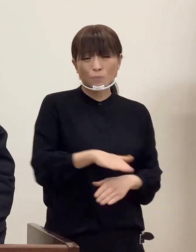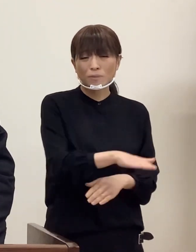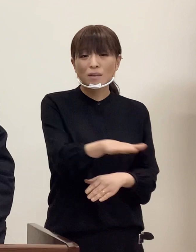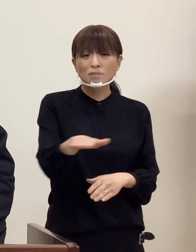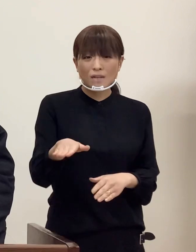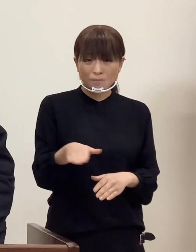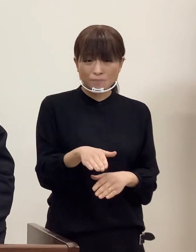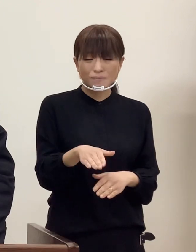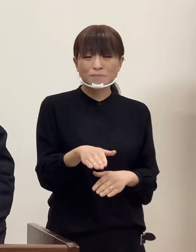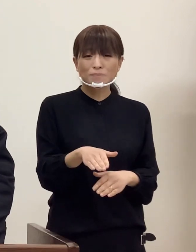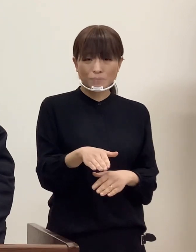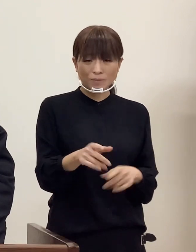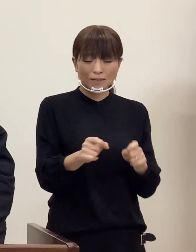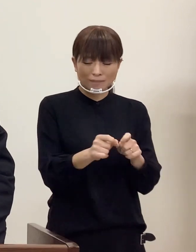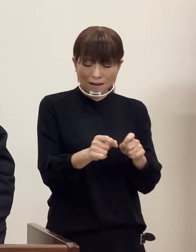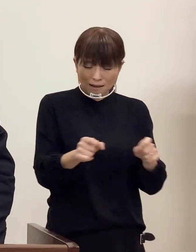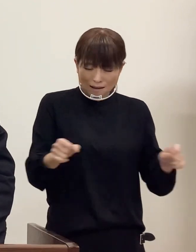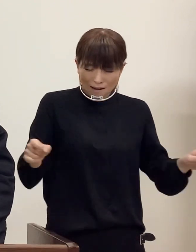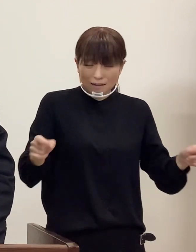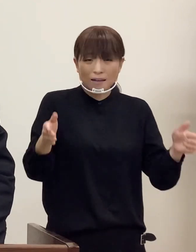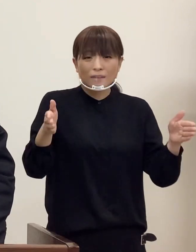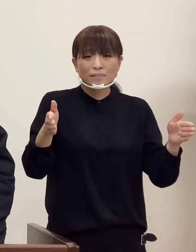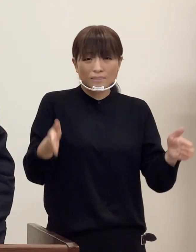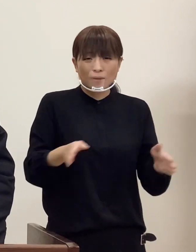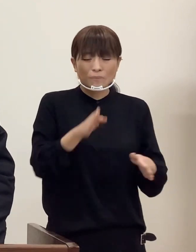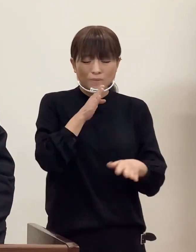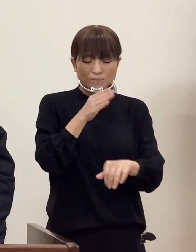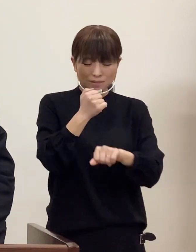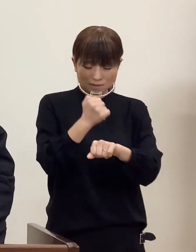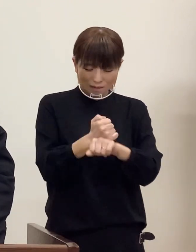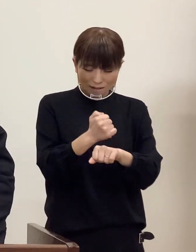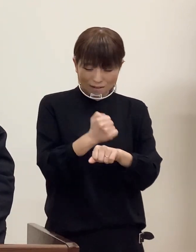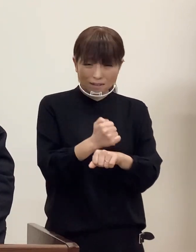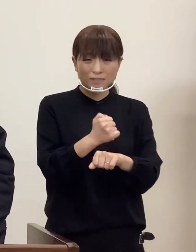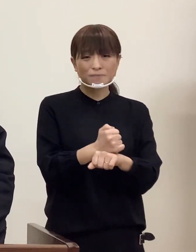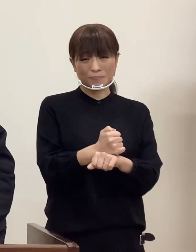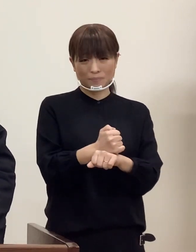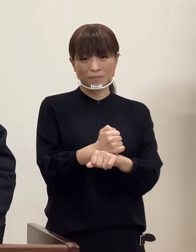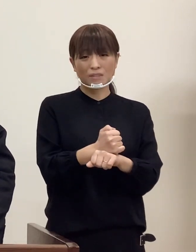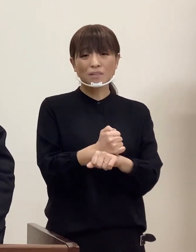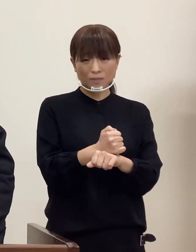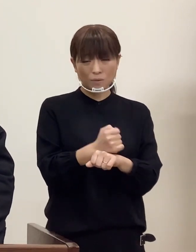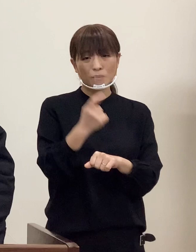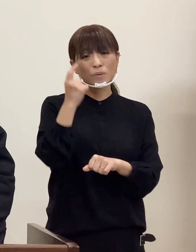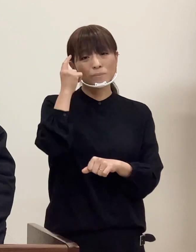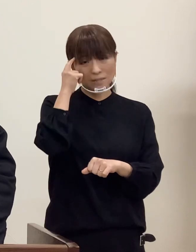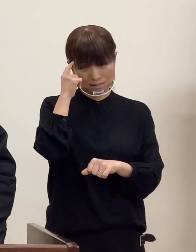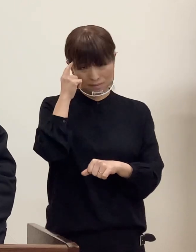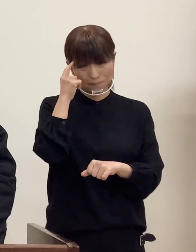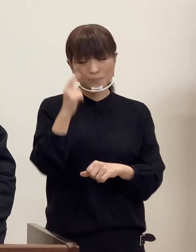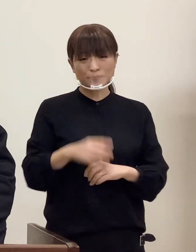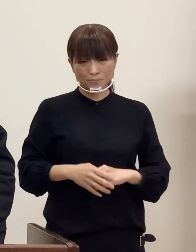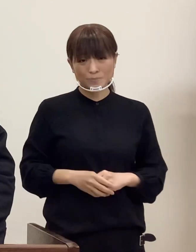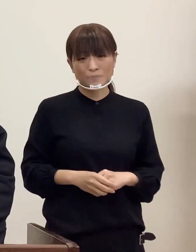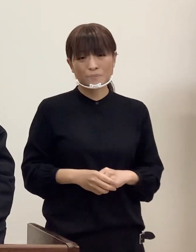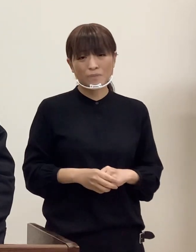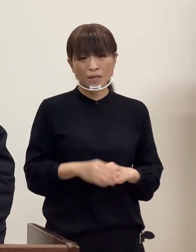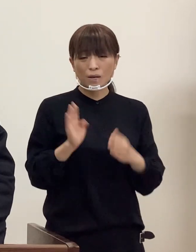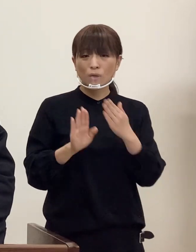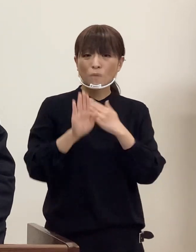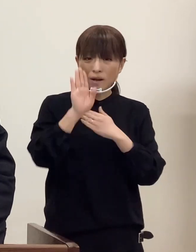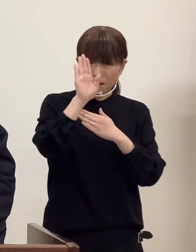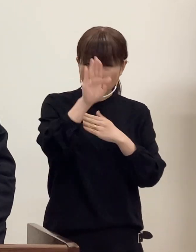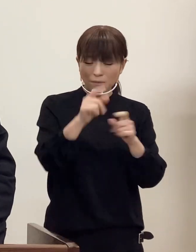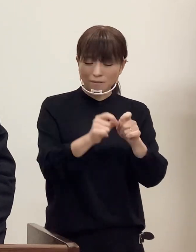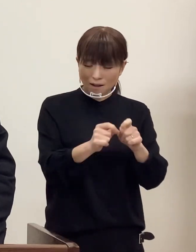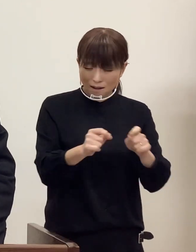におかれましては、長期間にわたり大変なご苦労があったことと拝察いたします。これからも